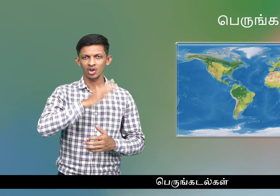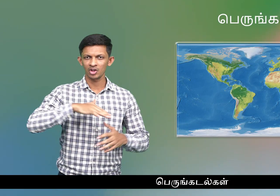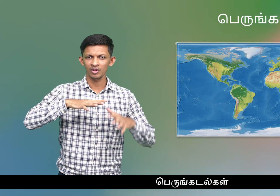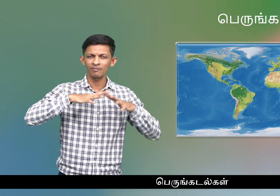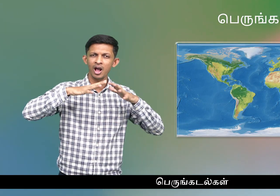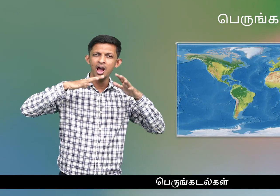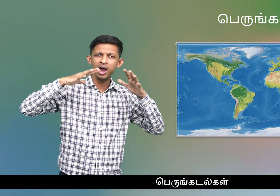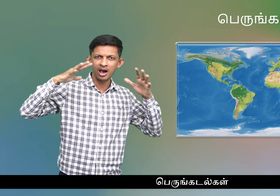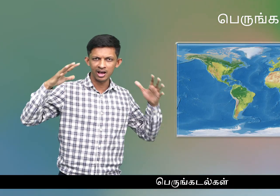பெருங்கடல்கள்.